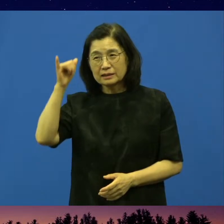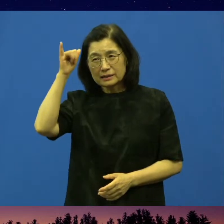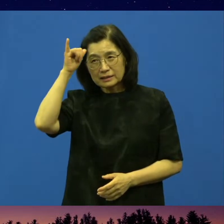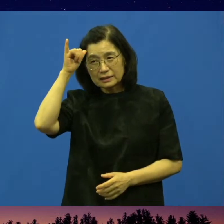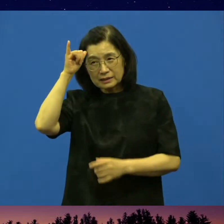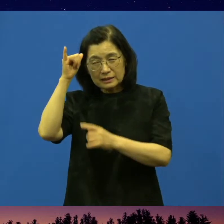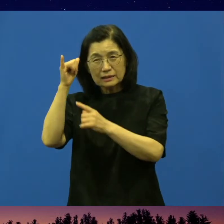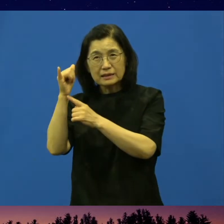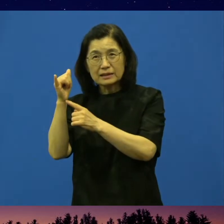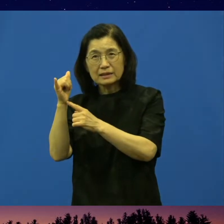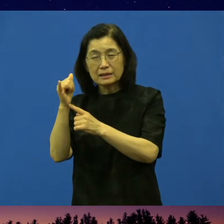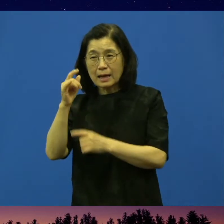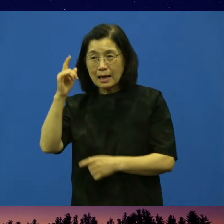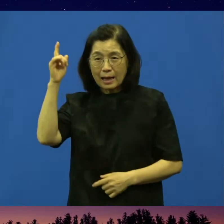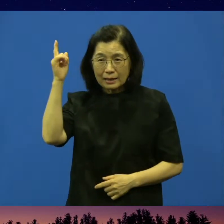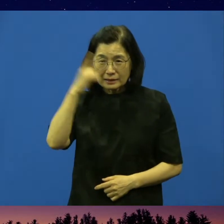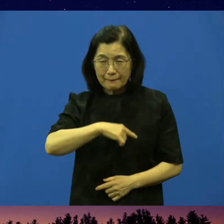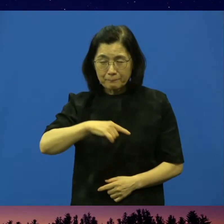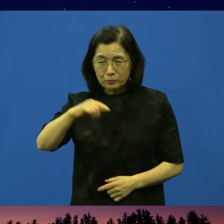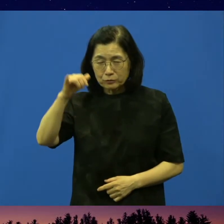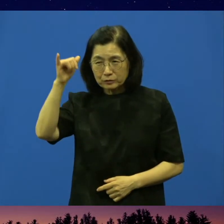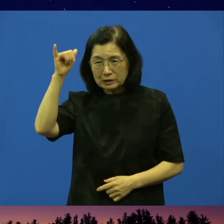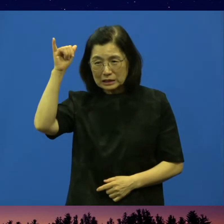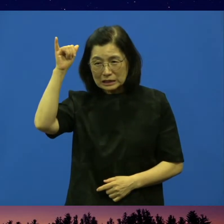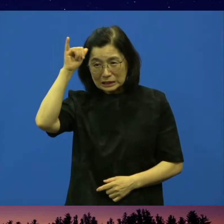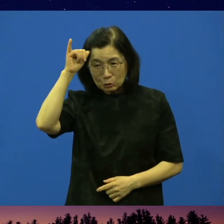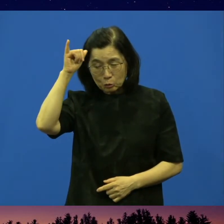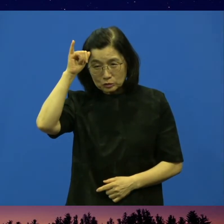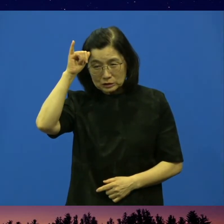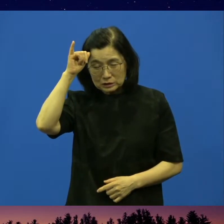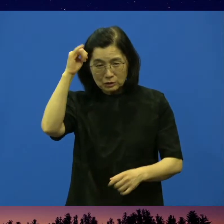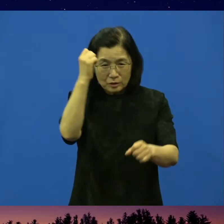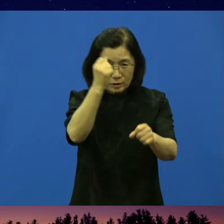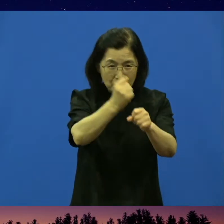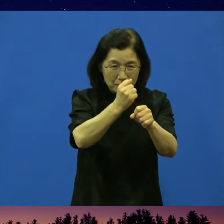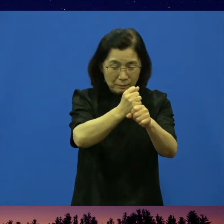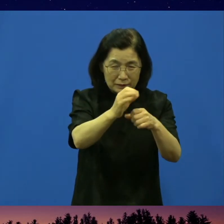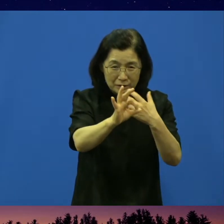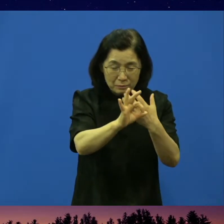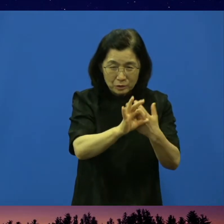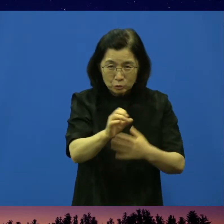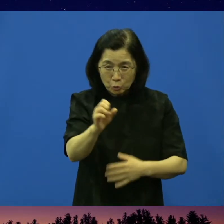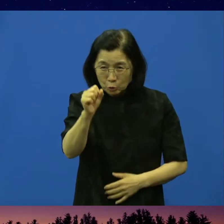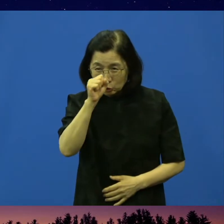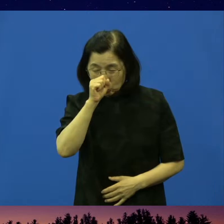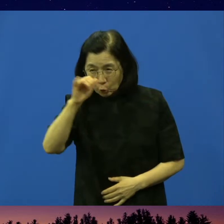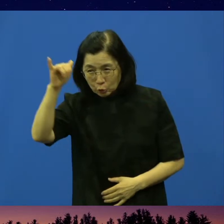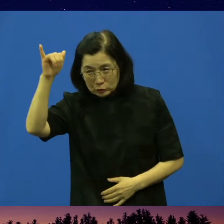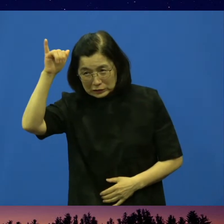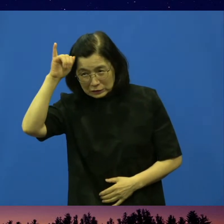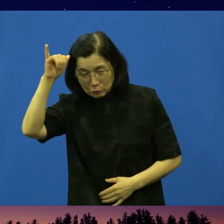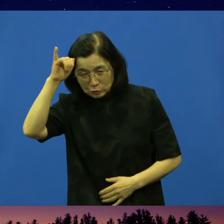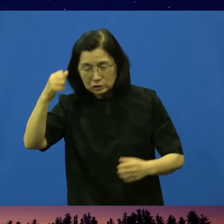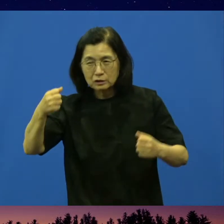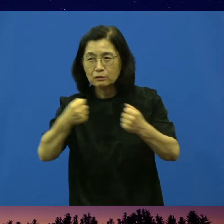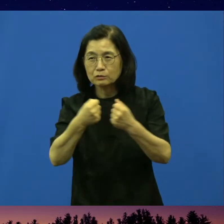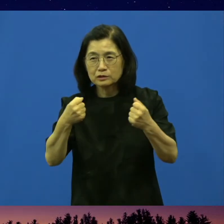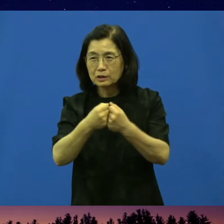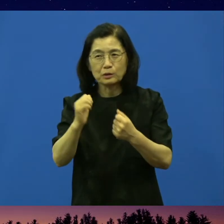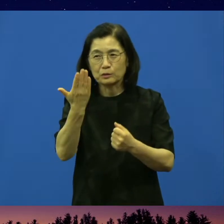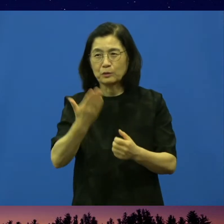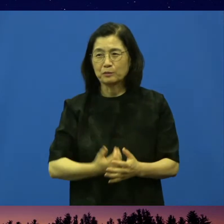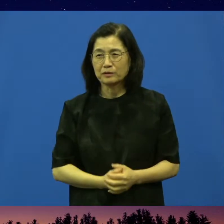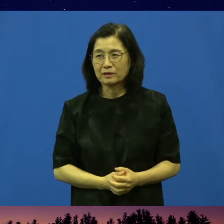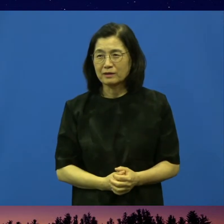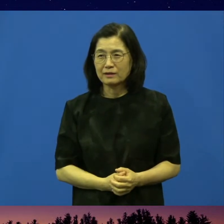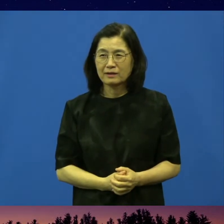인공지능도 나쁜 인공지능이 나오면 또 좋은 인공지능하고 싸우고 이거 골치 아파요. 윤리성의 문제가 지금 대두되고 있잖아요.